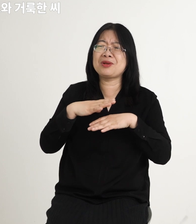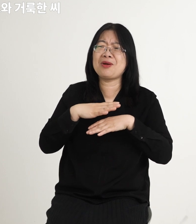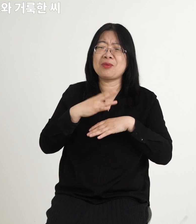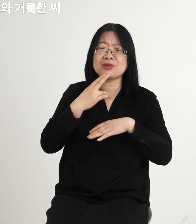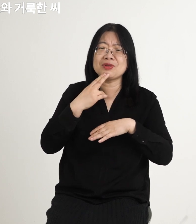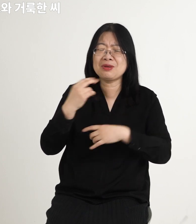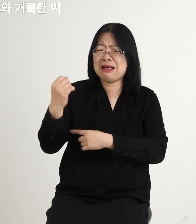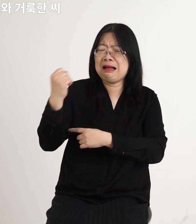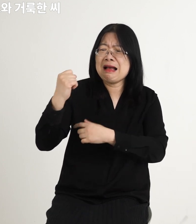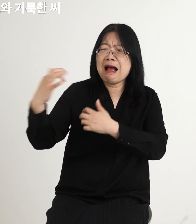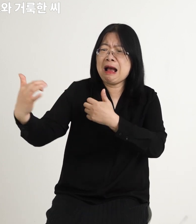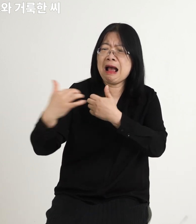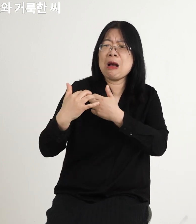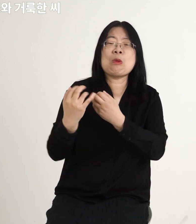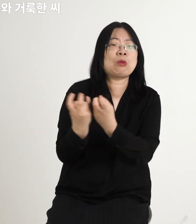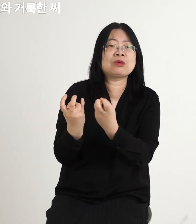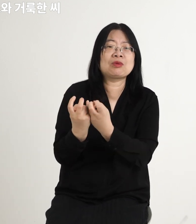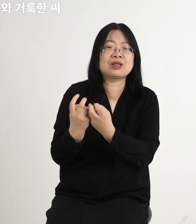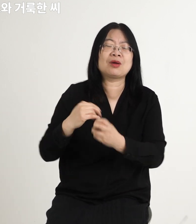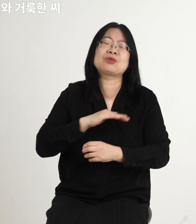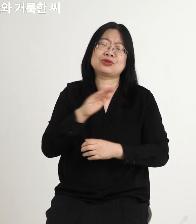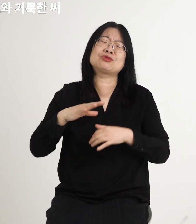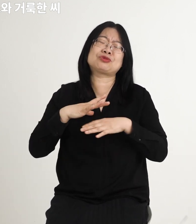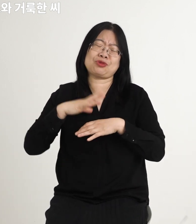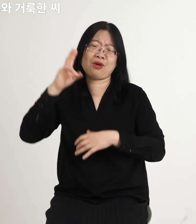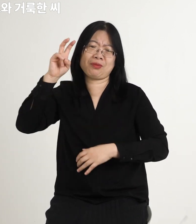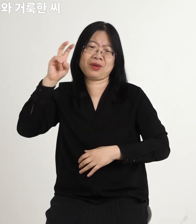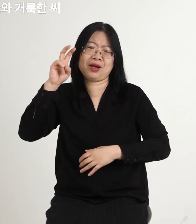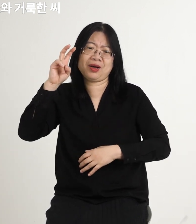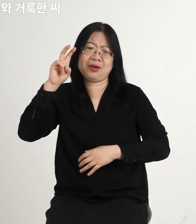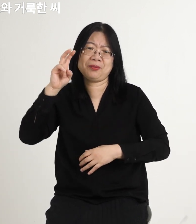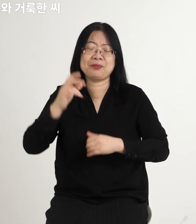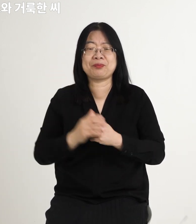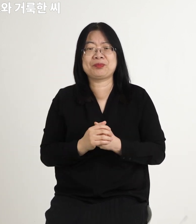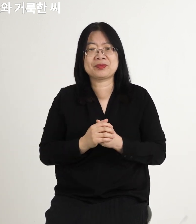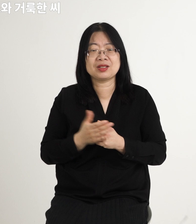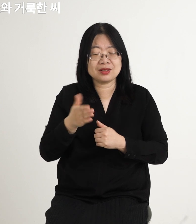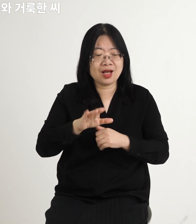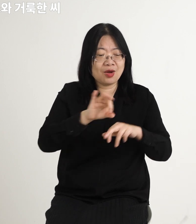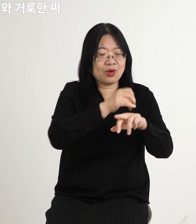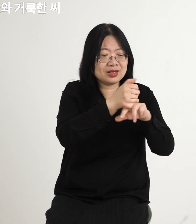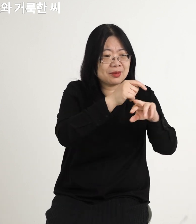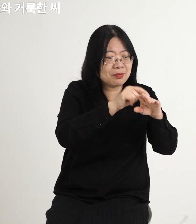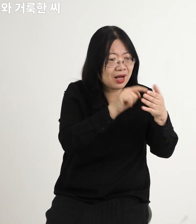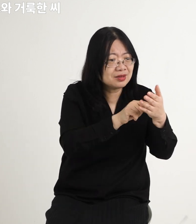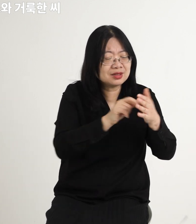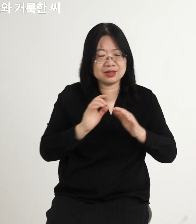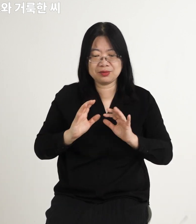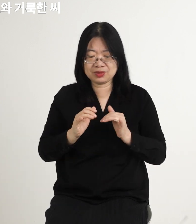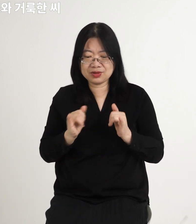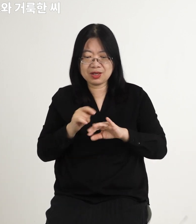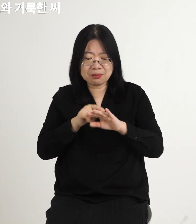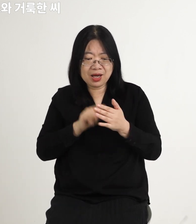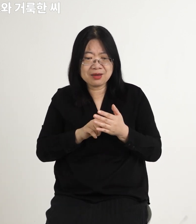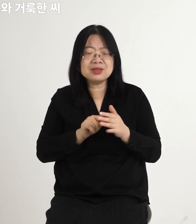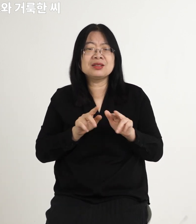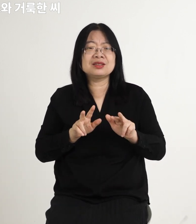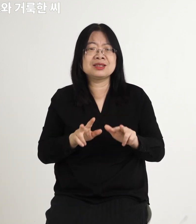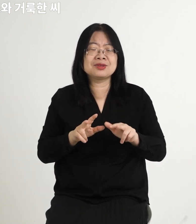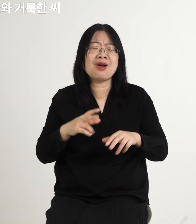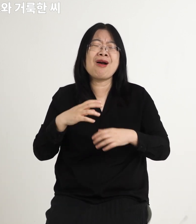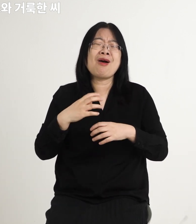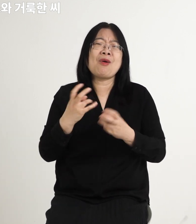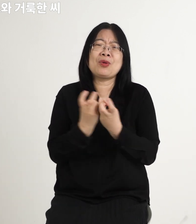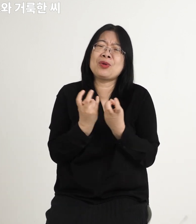이거 어떡하나. 근데 왕의 마음이나 백성의 마음이나 지금 똑같아요. 흔들리는 게.